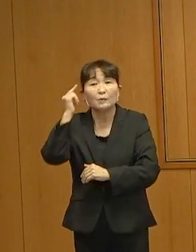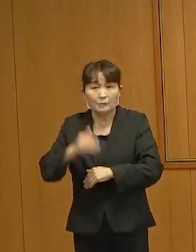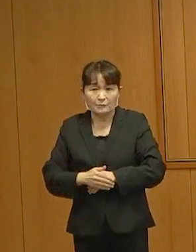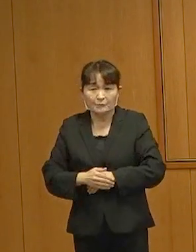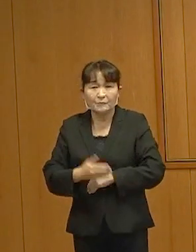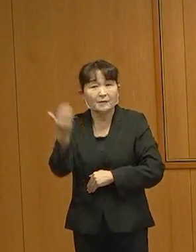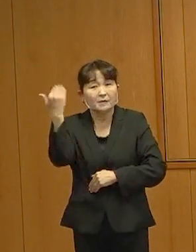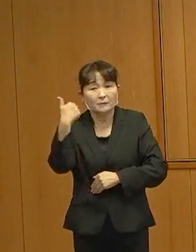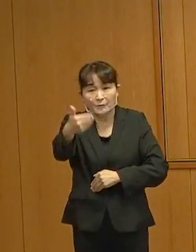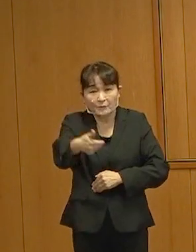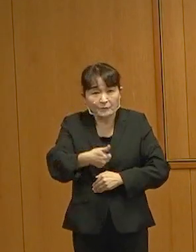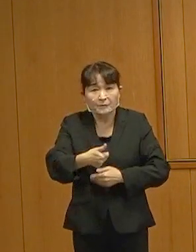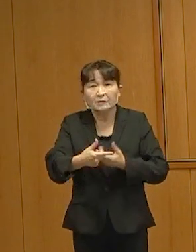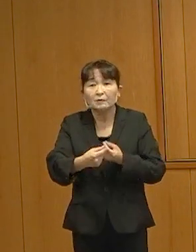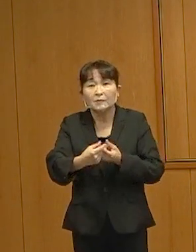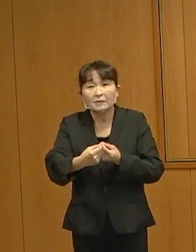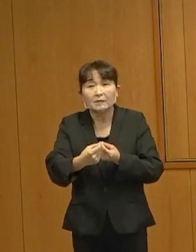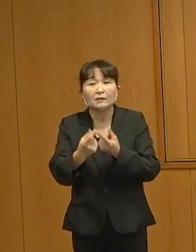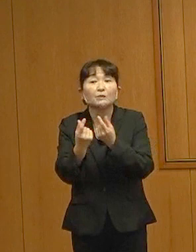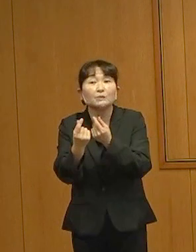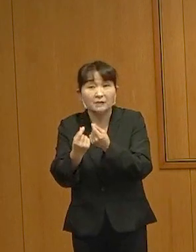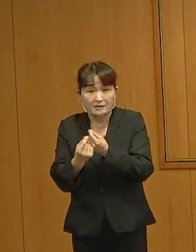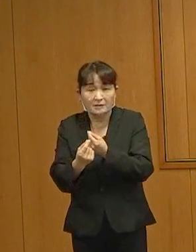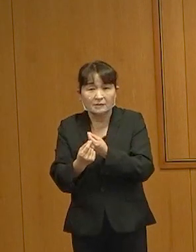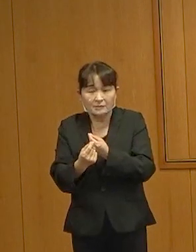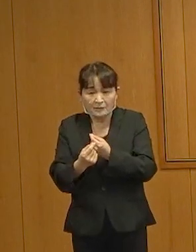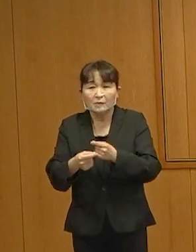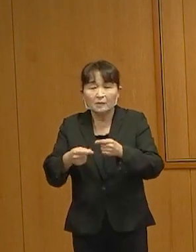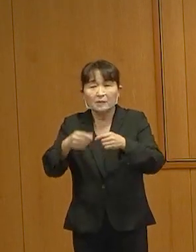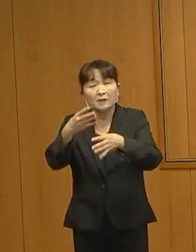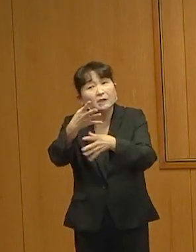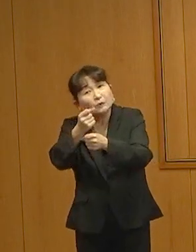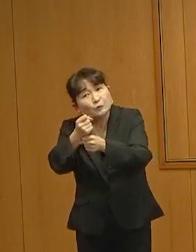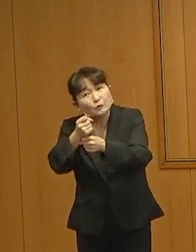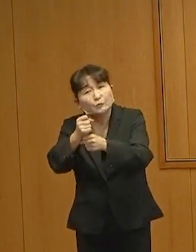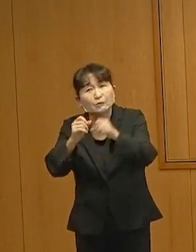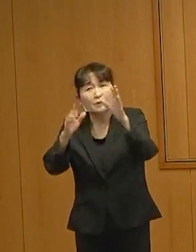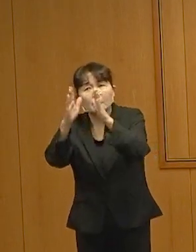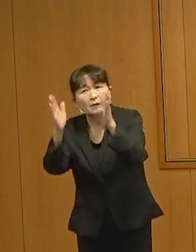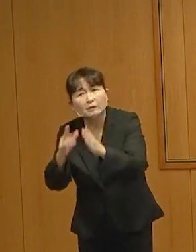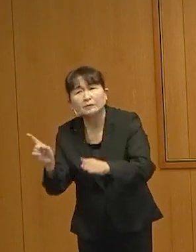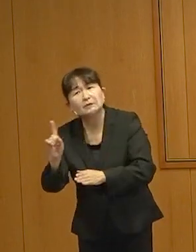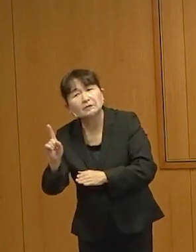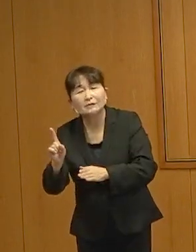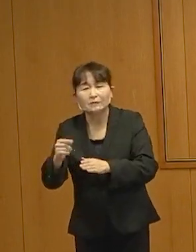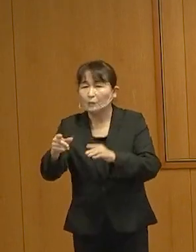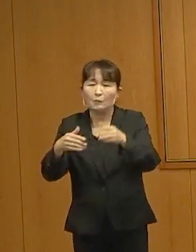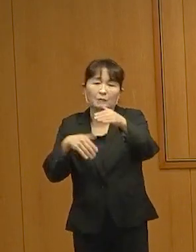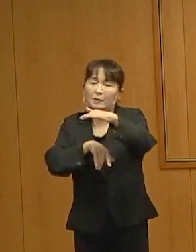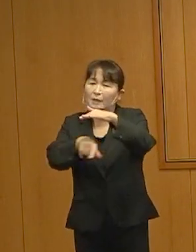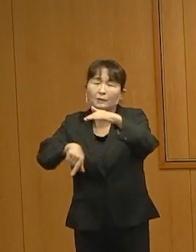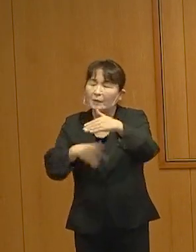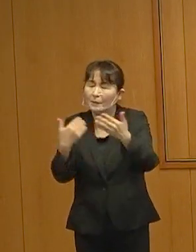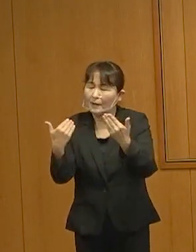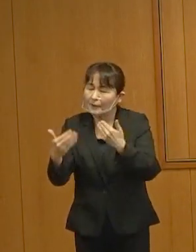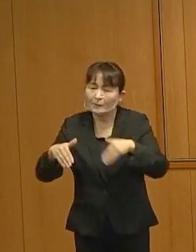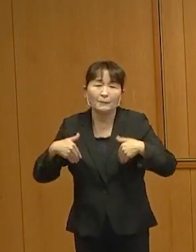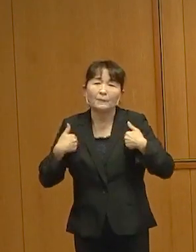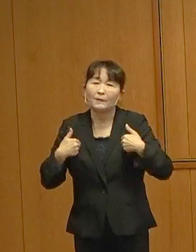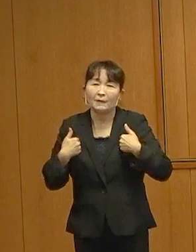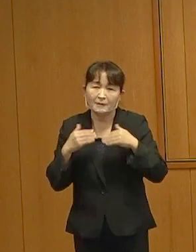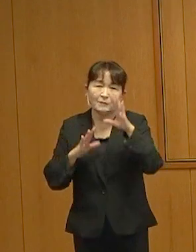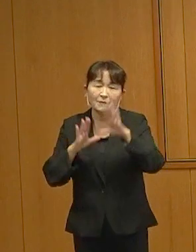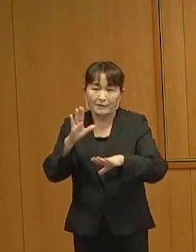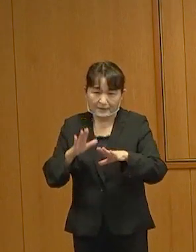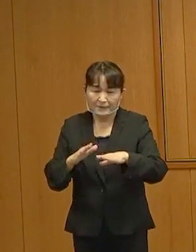ね、いつどういうふうにっていうのは今まだ決まっておりませんが、まあ、この50周年を機に計画を前